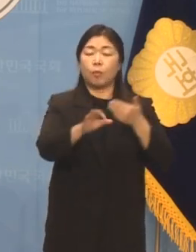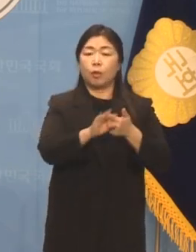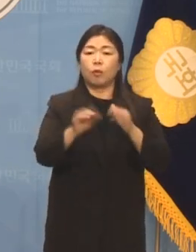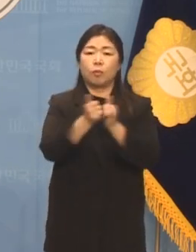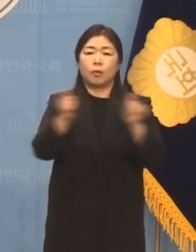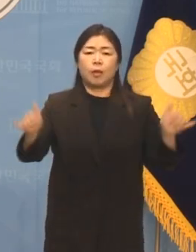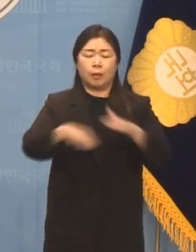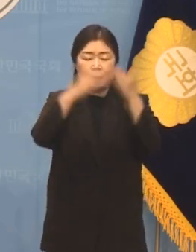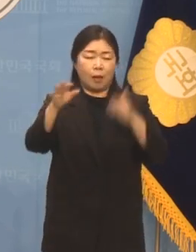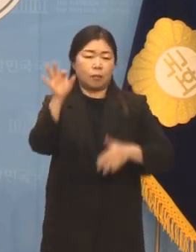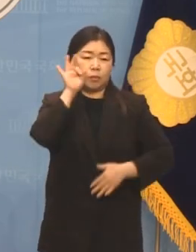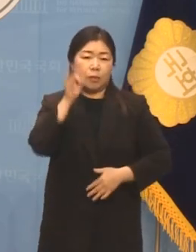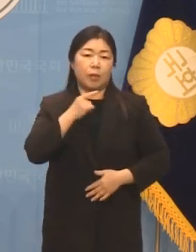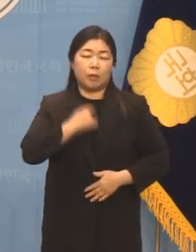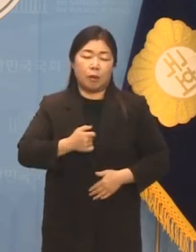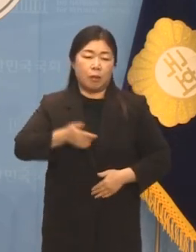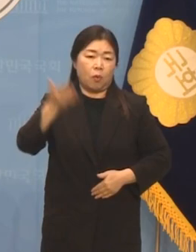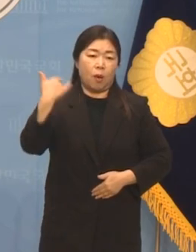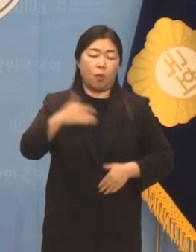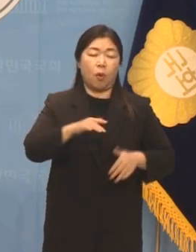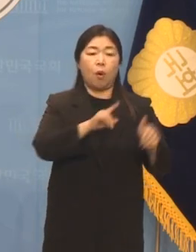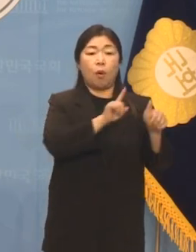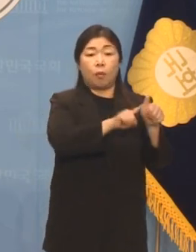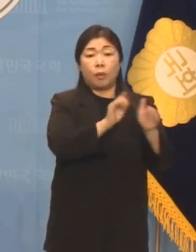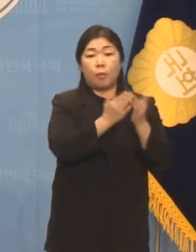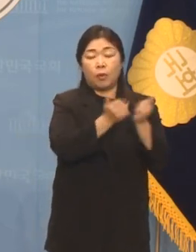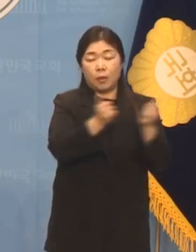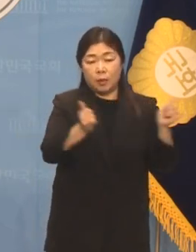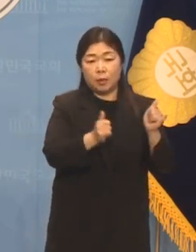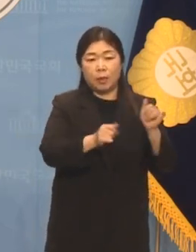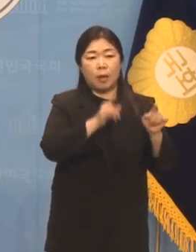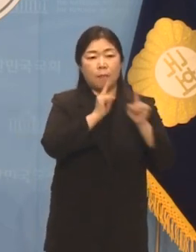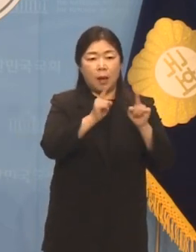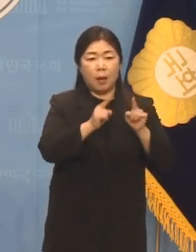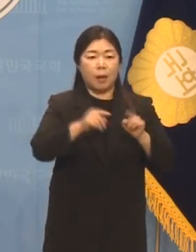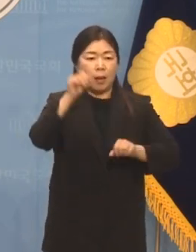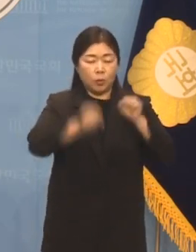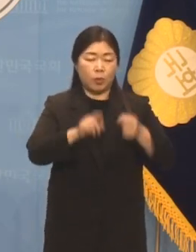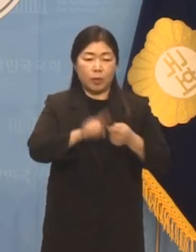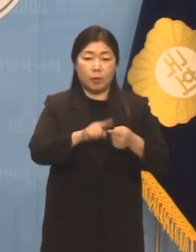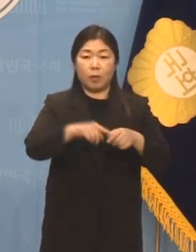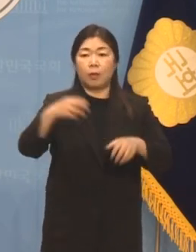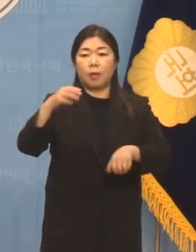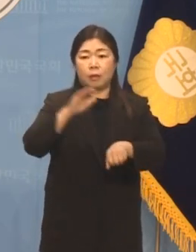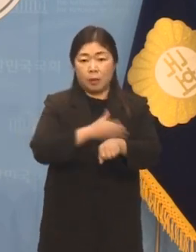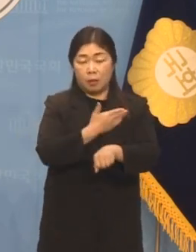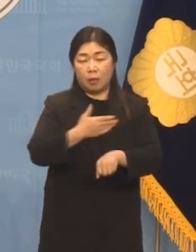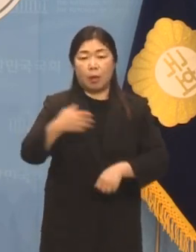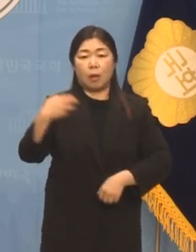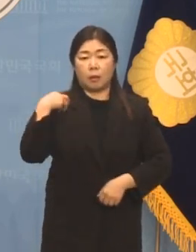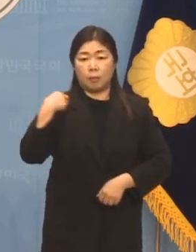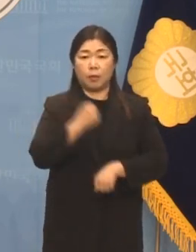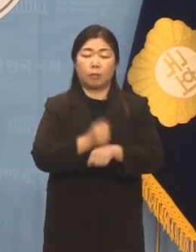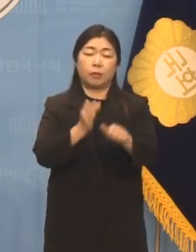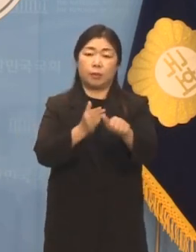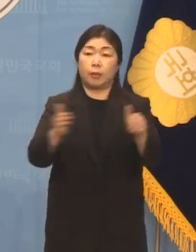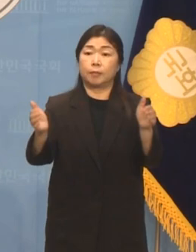다 부끄러웠던 과거 자신의 혐 언행에 대해 사과하고 책임지시기 바랍니다